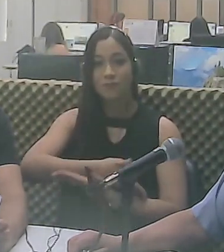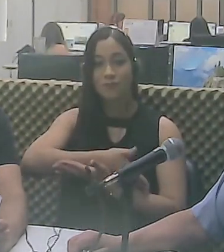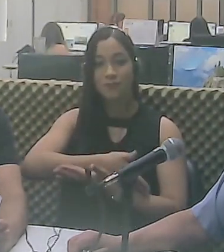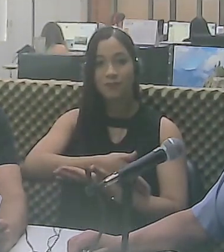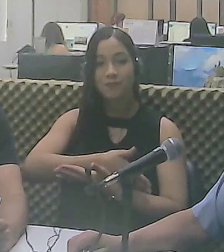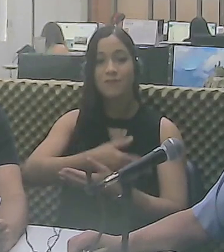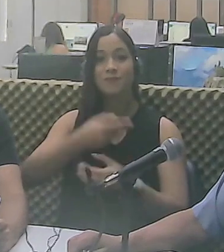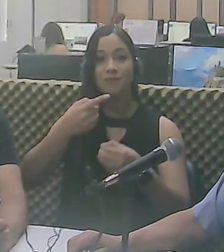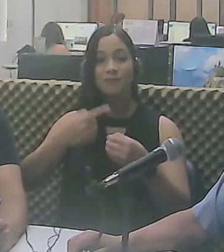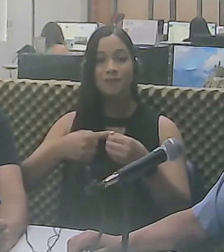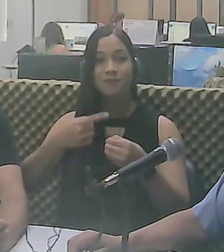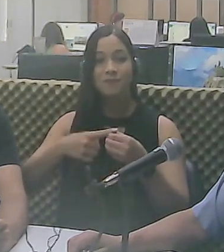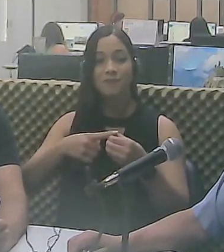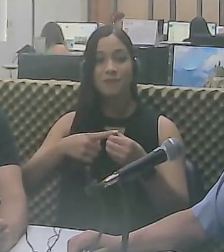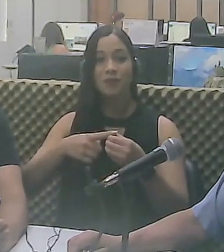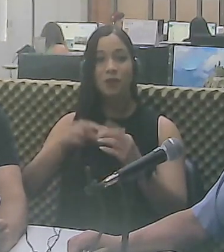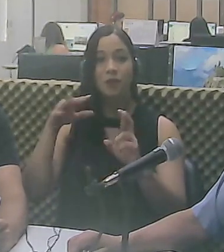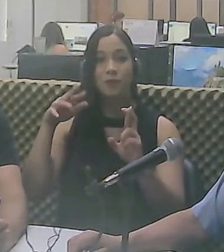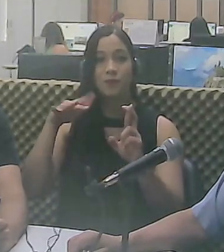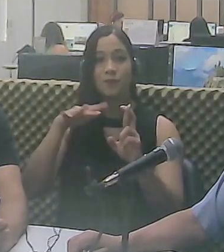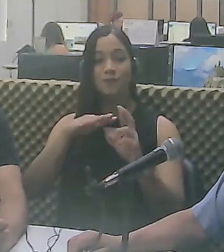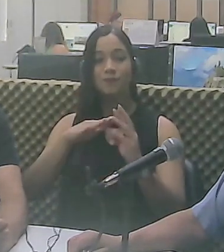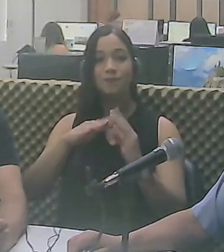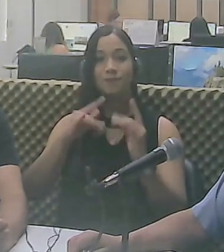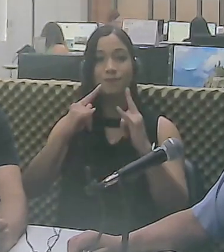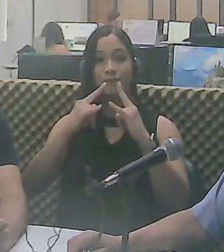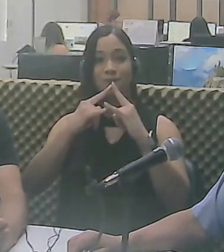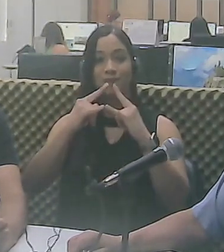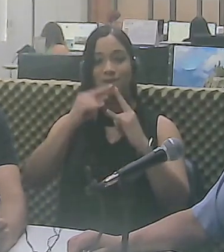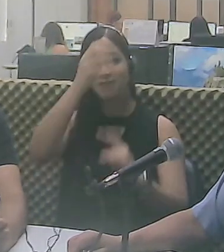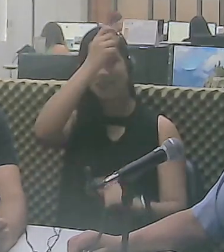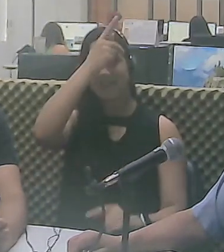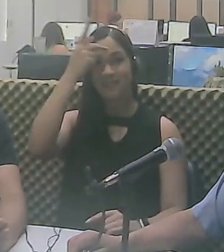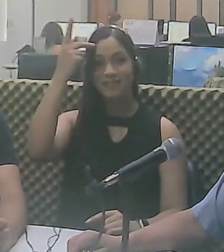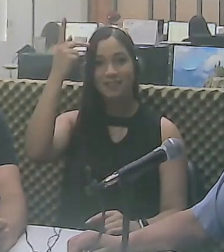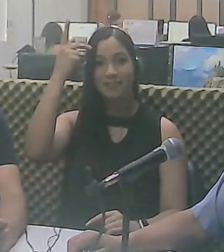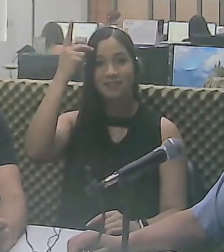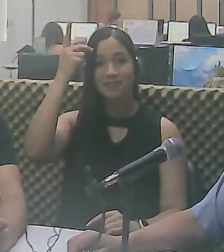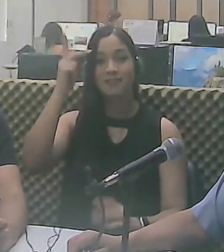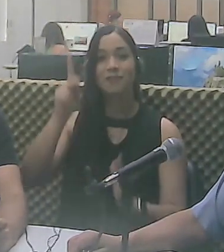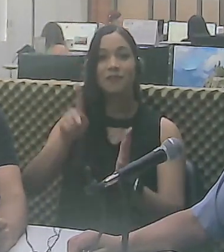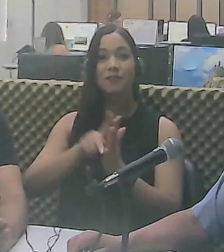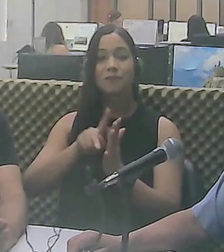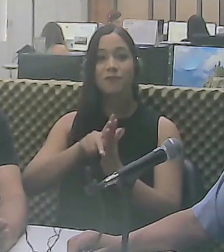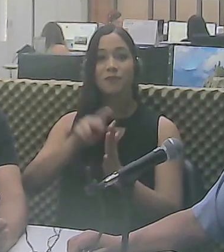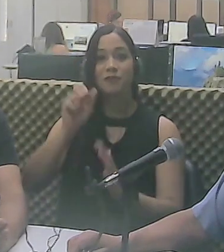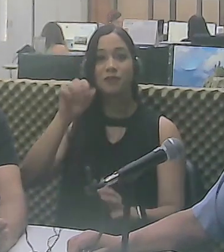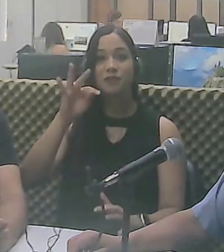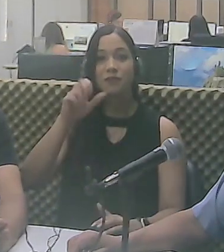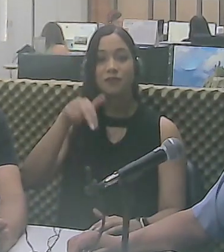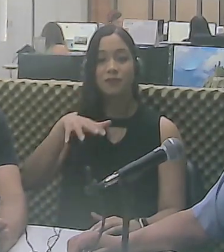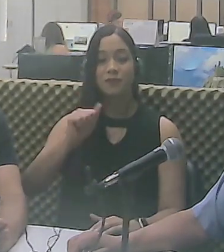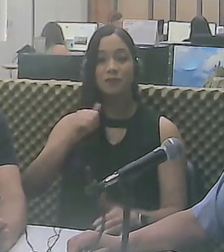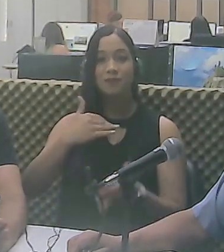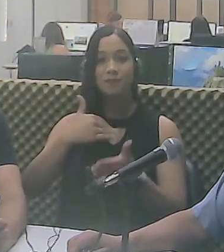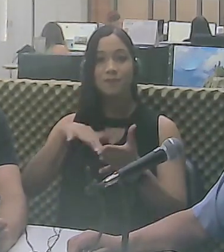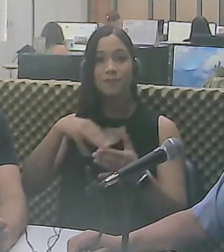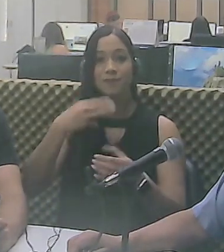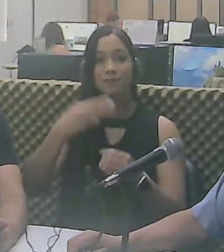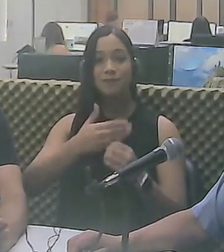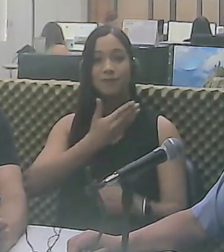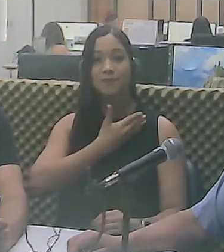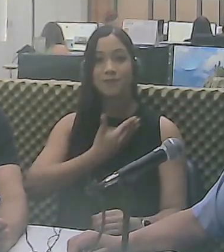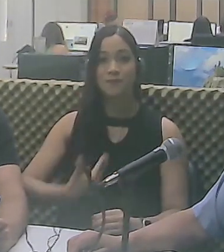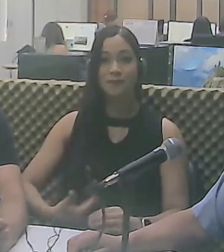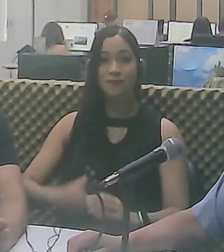na cidade vizinha de Romaria a barraca da prefeitura também conhecida como barraca da antena é mantida pela Secretaria Municipal de